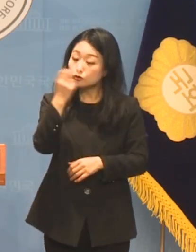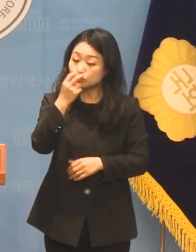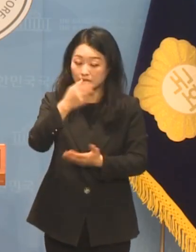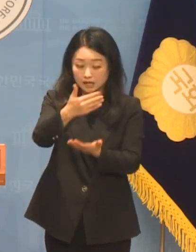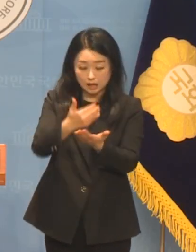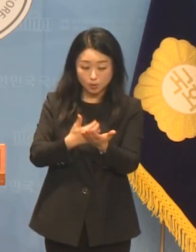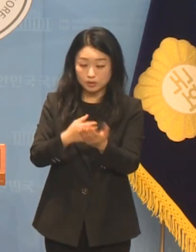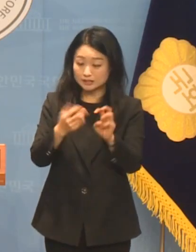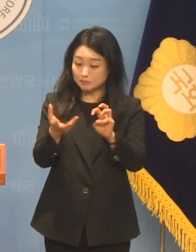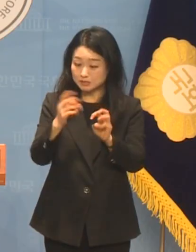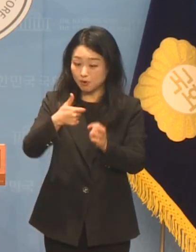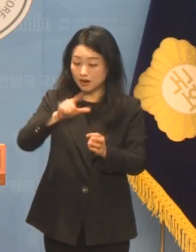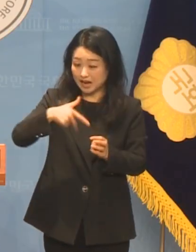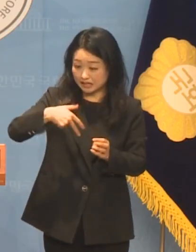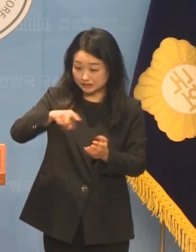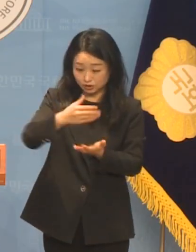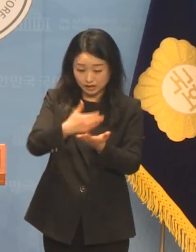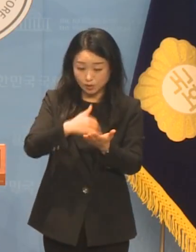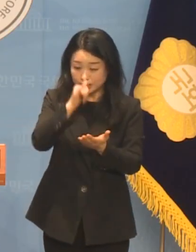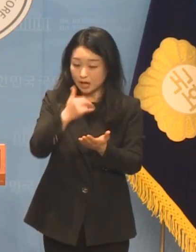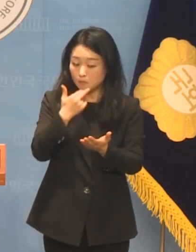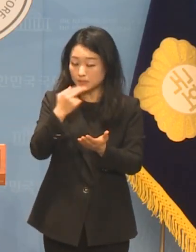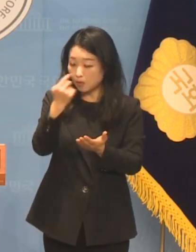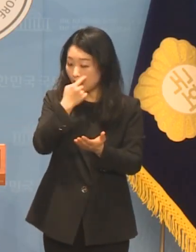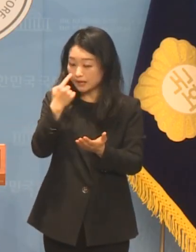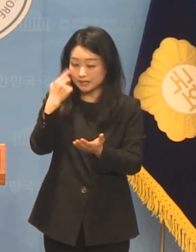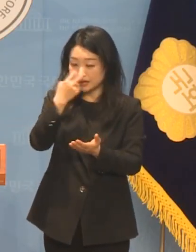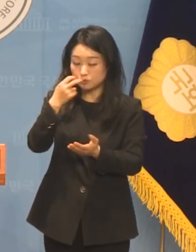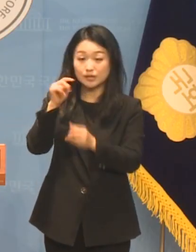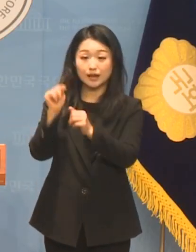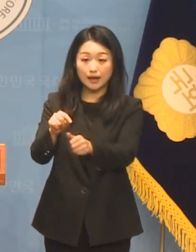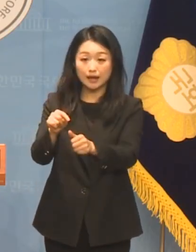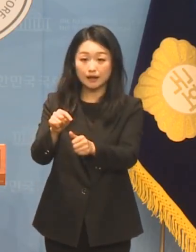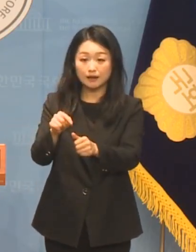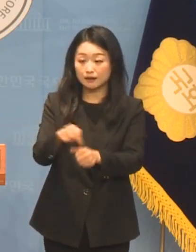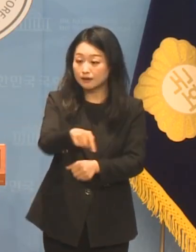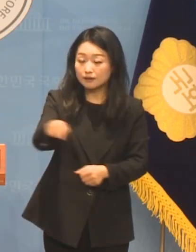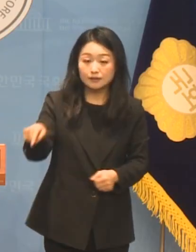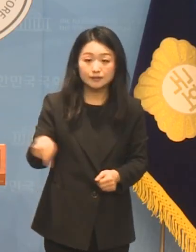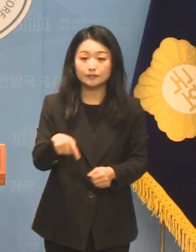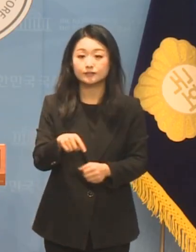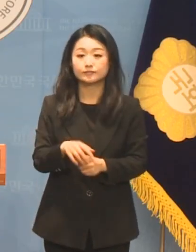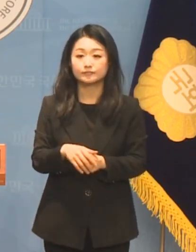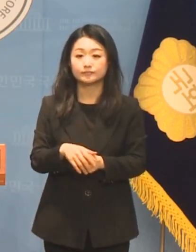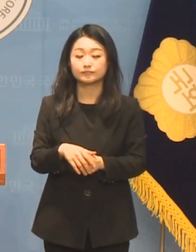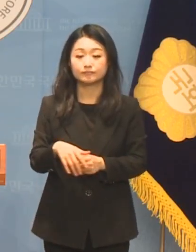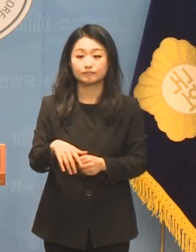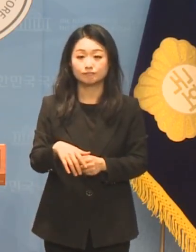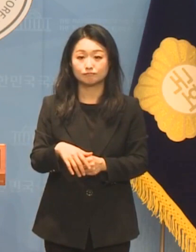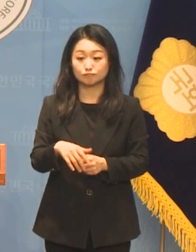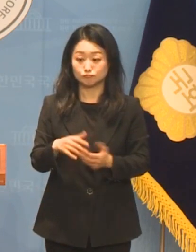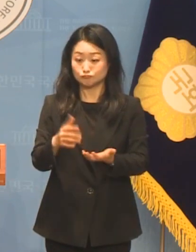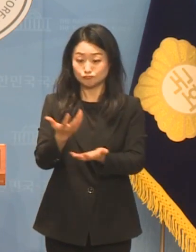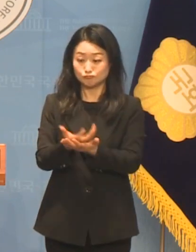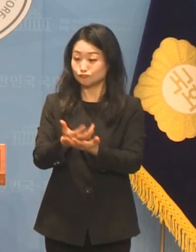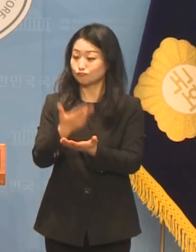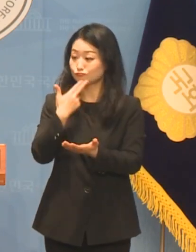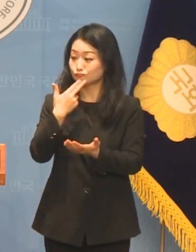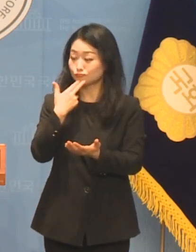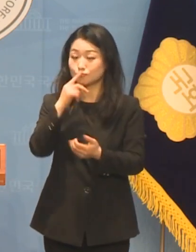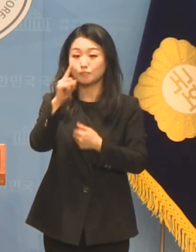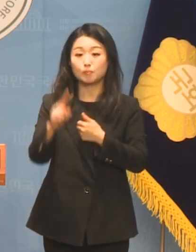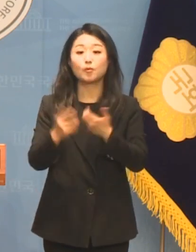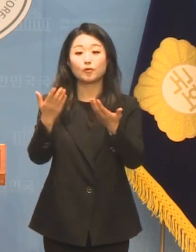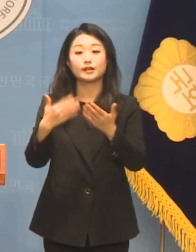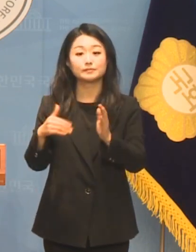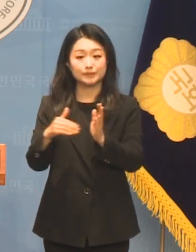기록에 30억 각서가 제출되는지 확인을 지시하였지만 담당 수사관들은 처음에 그런 서류가 없다고